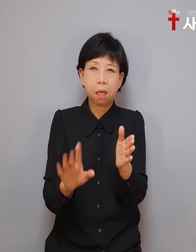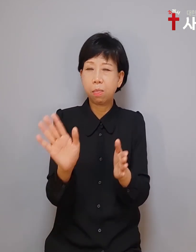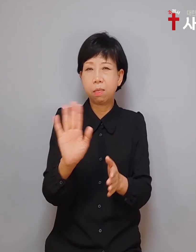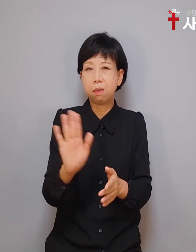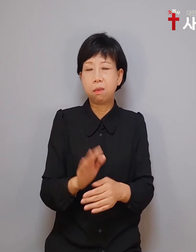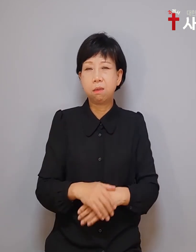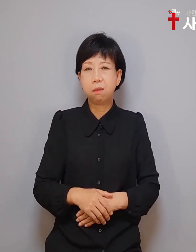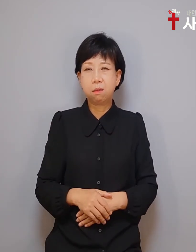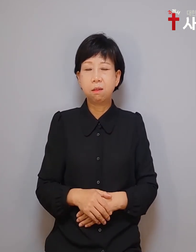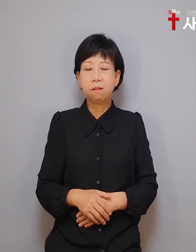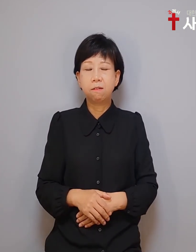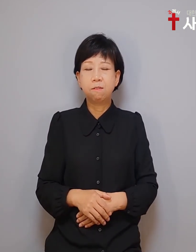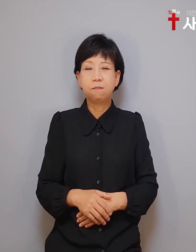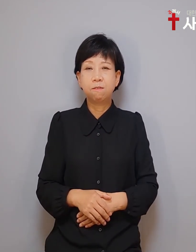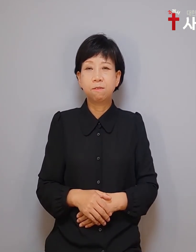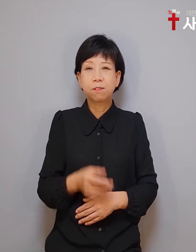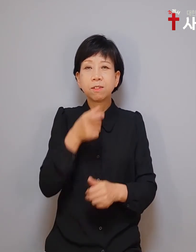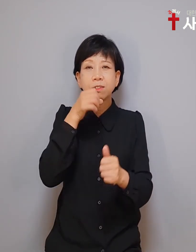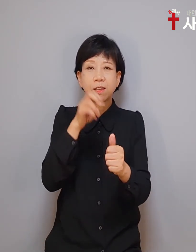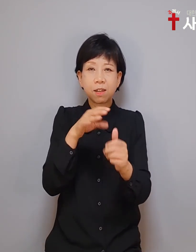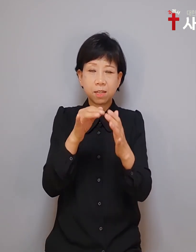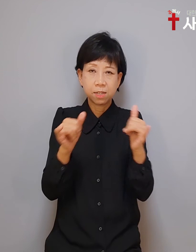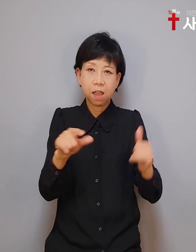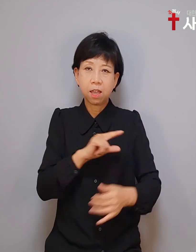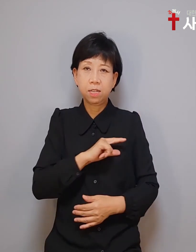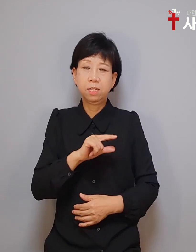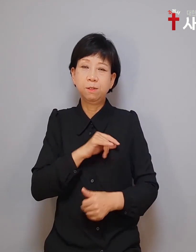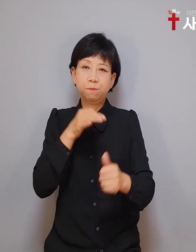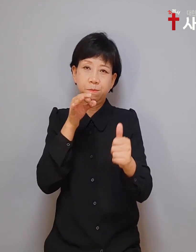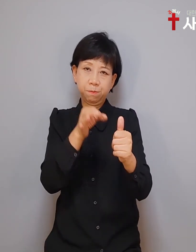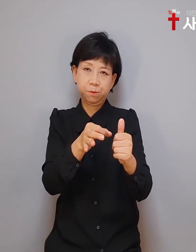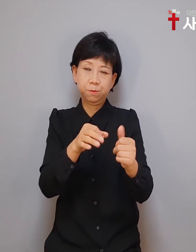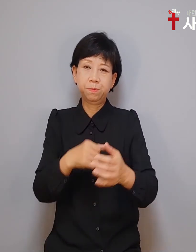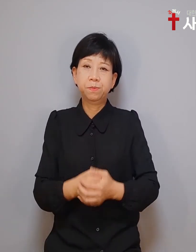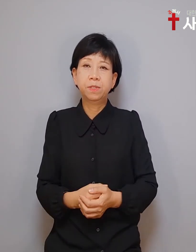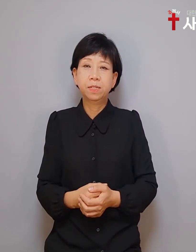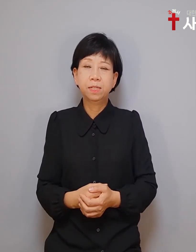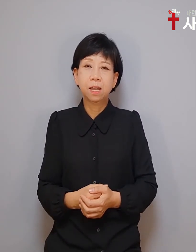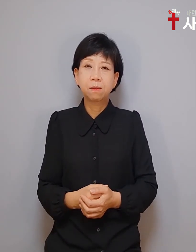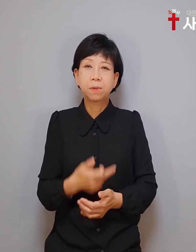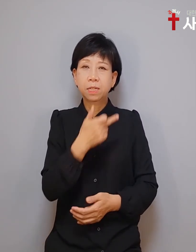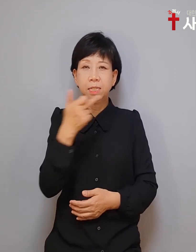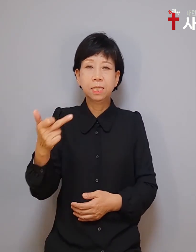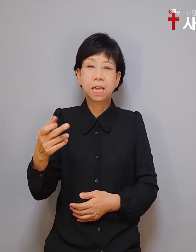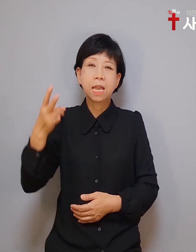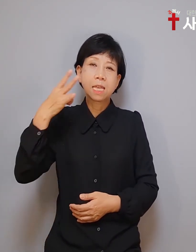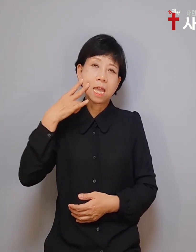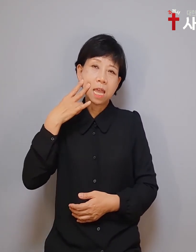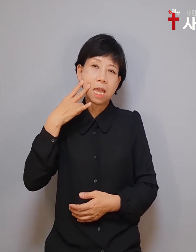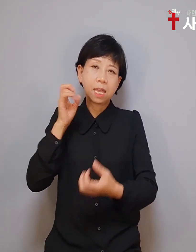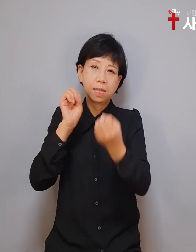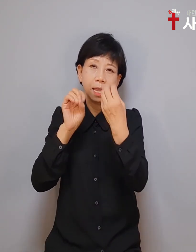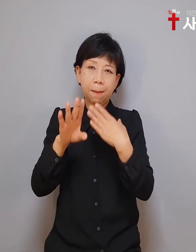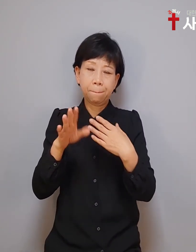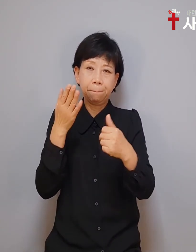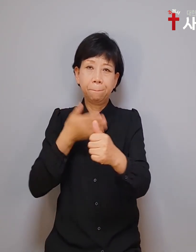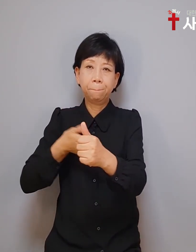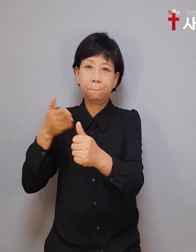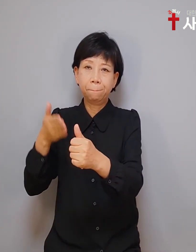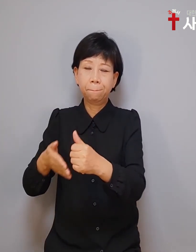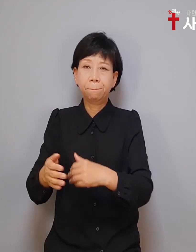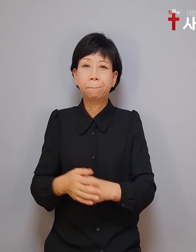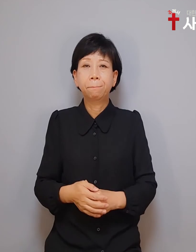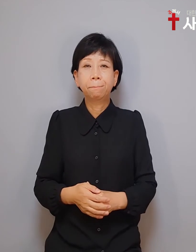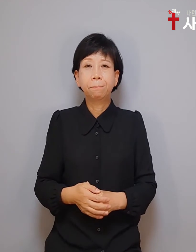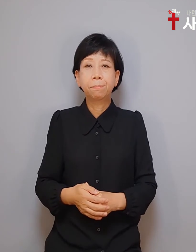우리 세례 받는 분들을 좀 호명하도록 하겠습니다. 그럼 큰 소리로 예라고 대답하시고